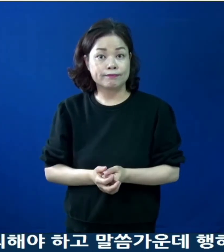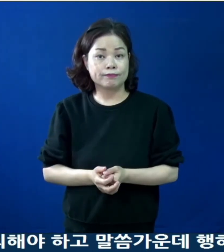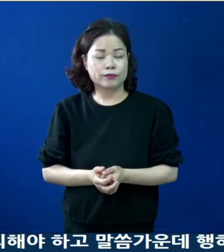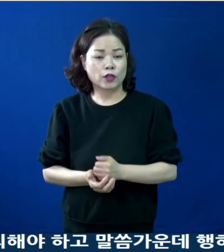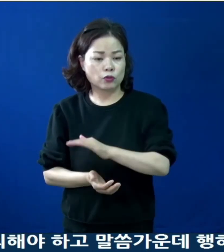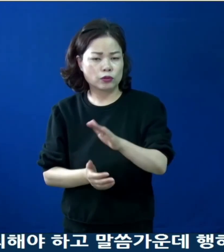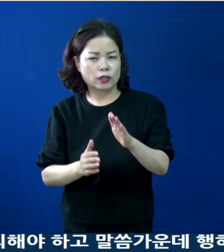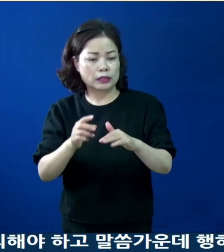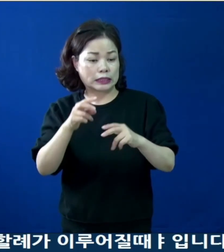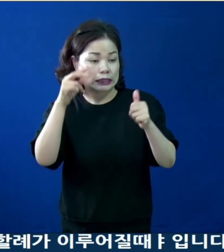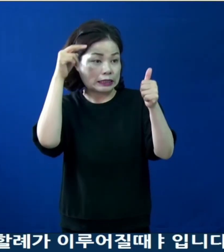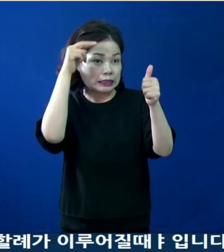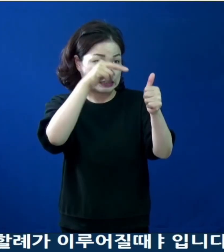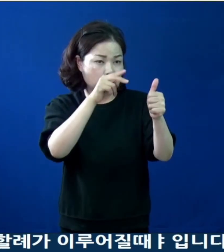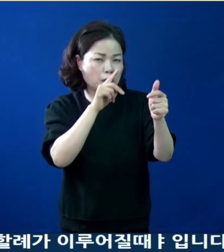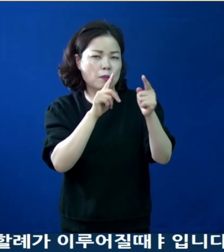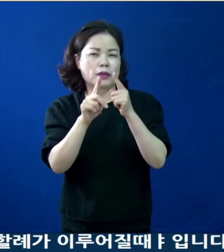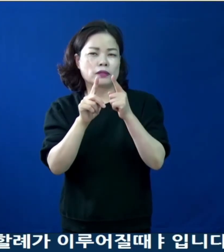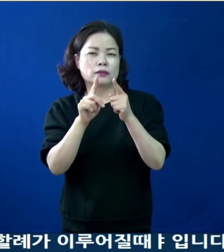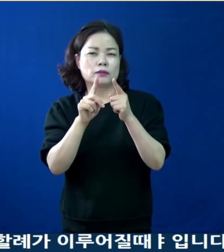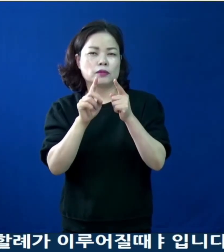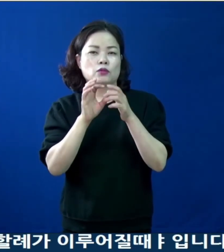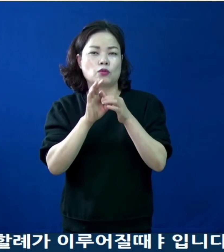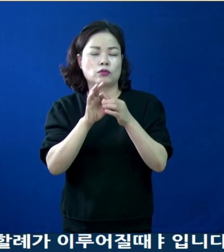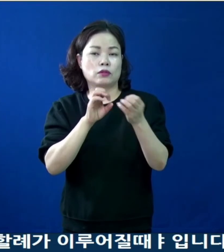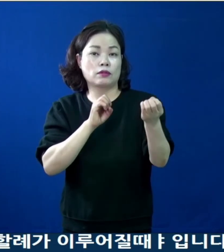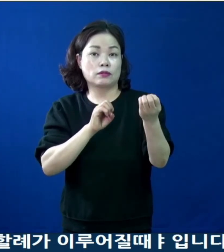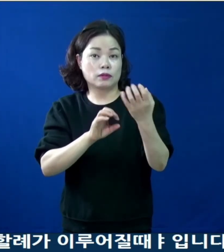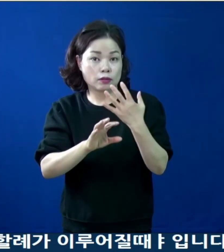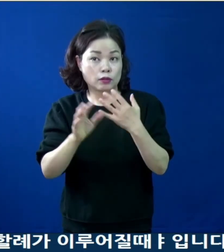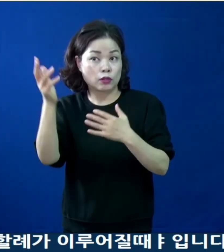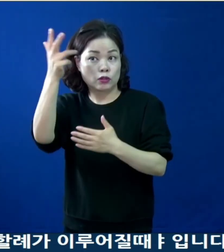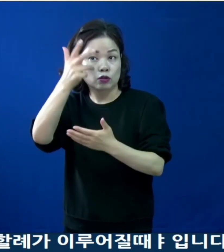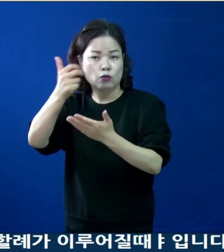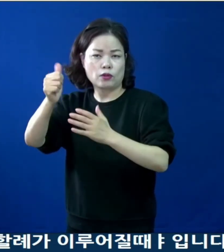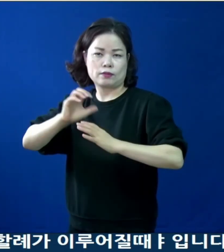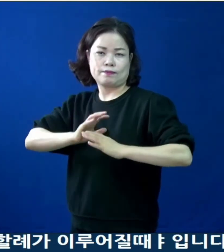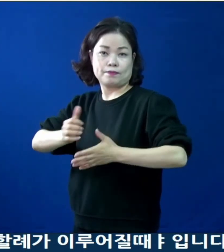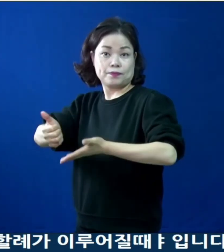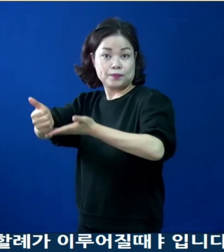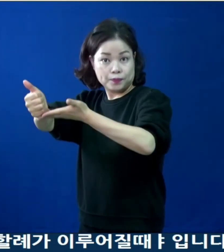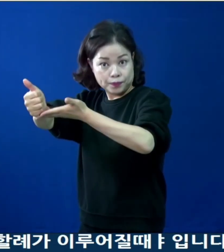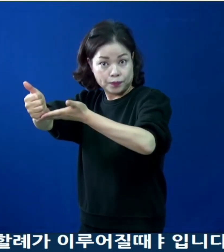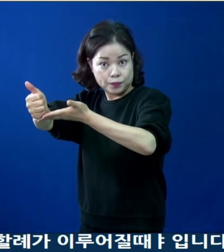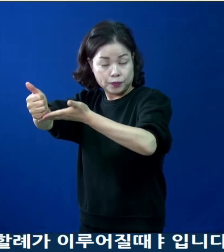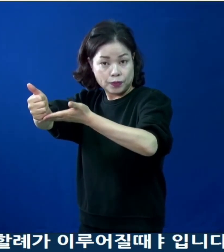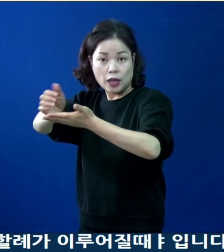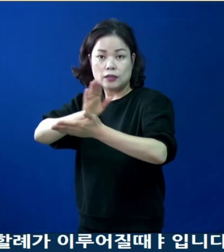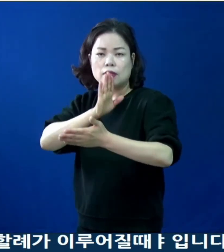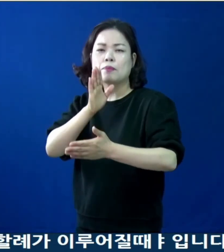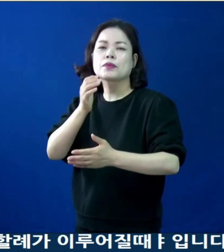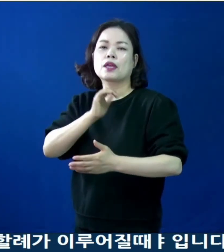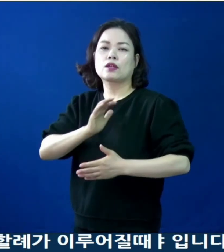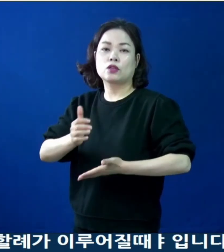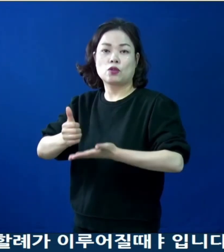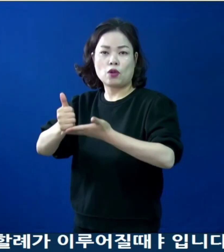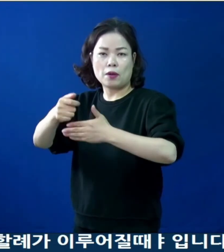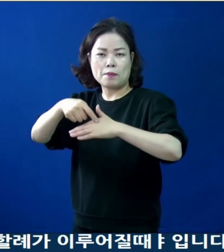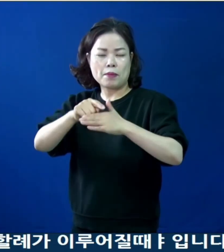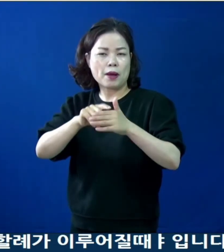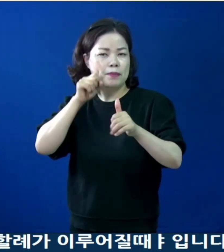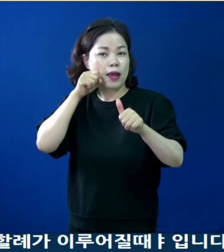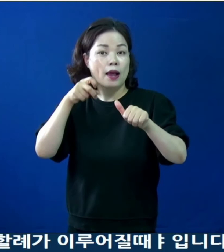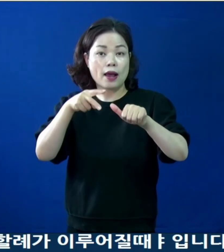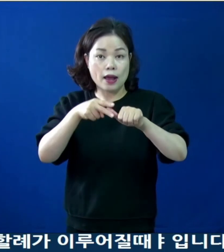오늘 우리는 이 신명기 말씀을 통해서 그 답을 얻습니다. 여호와를 경외하는 것이죠. 그러나 참된 경외는 마음의